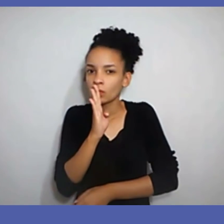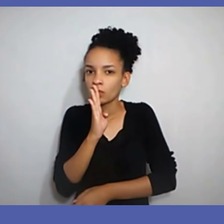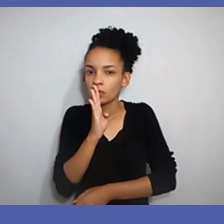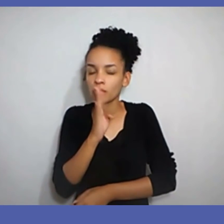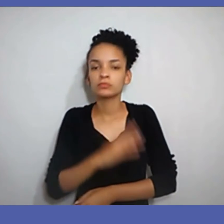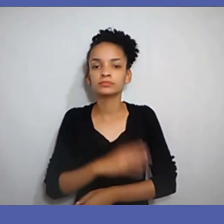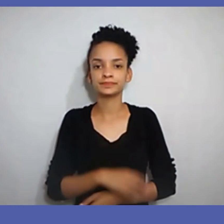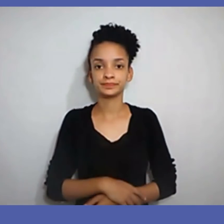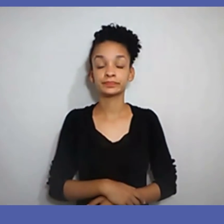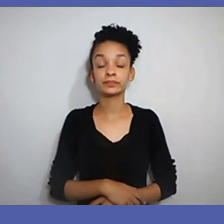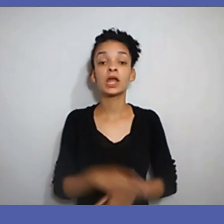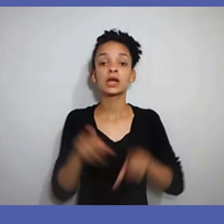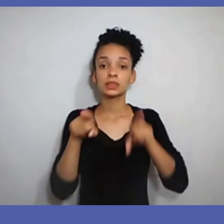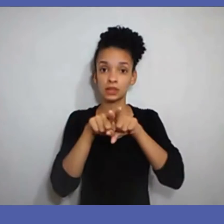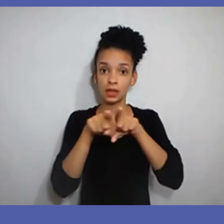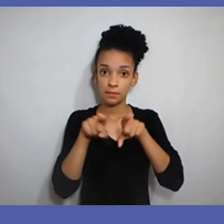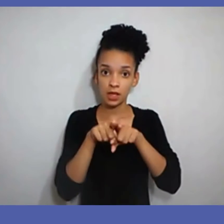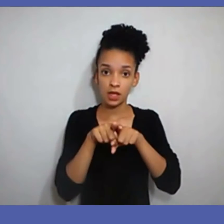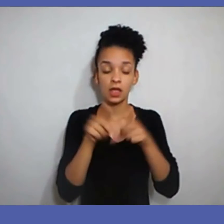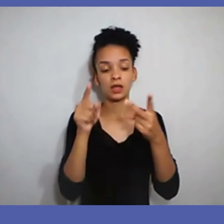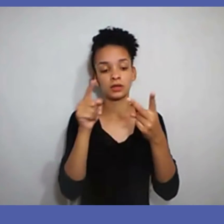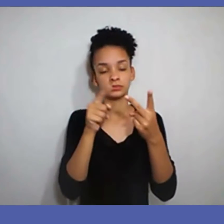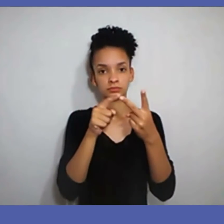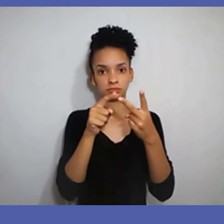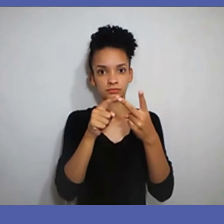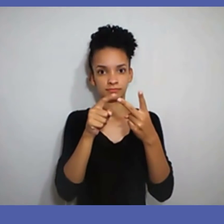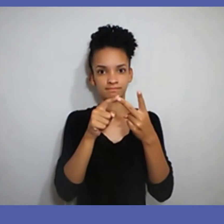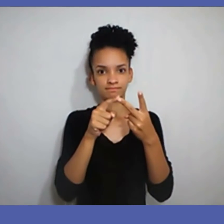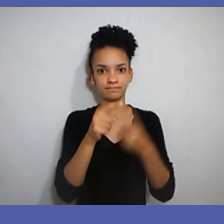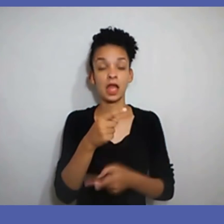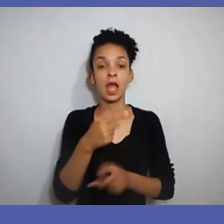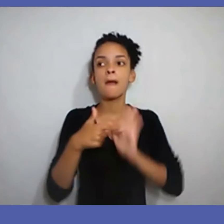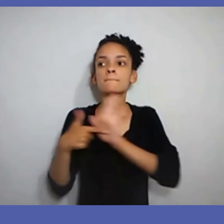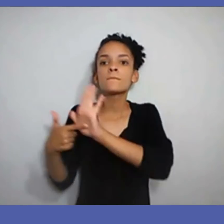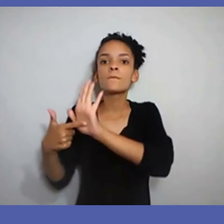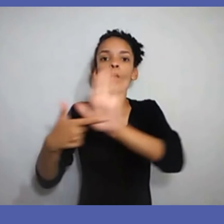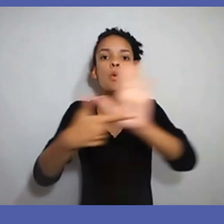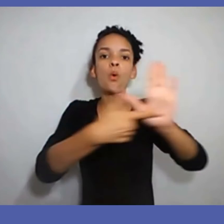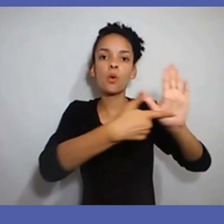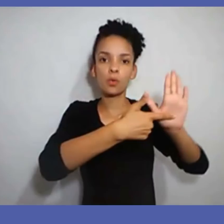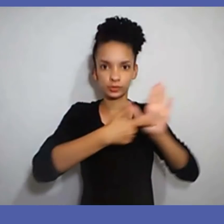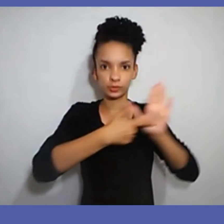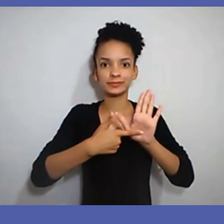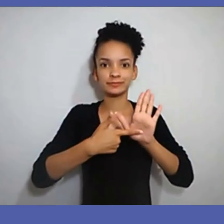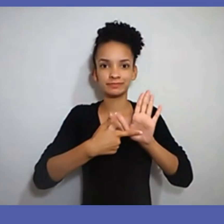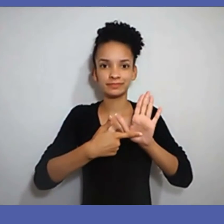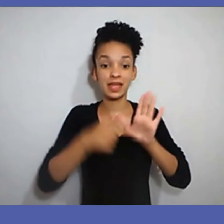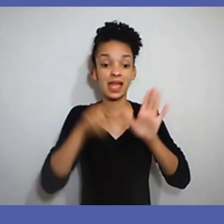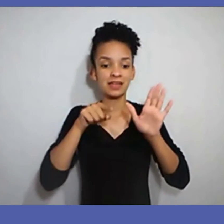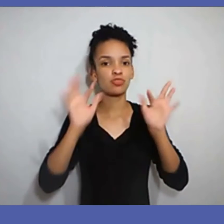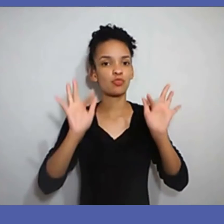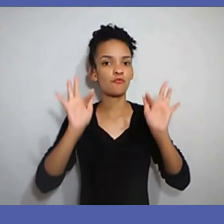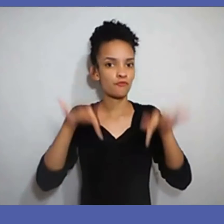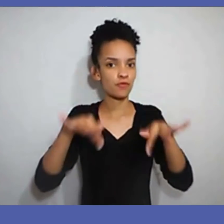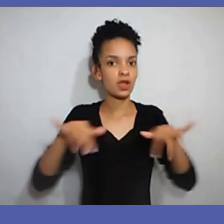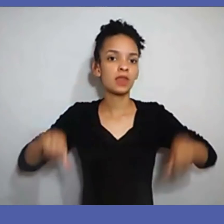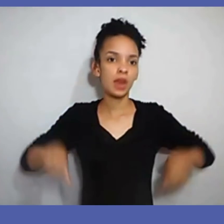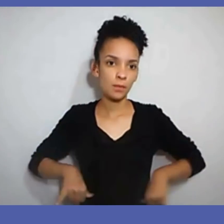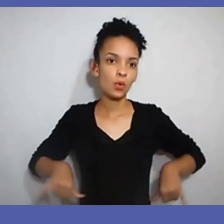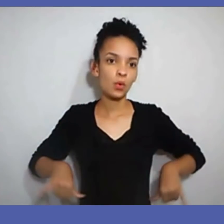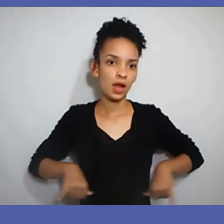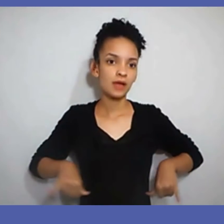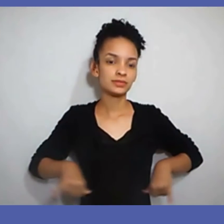vinda pública do Senhor no final da grande tribulação. São essas duas vindas. E eu espero